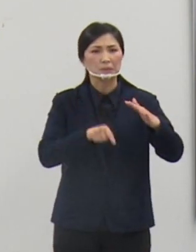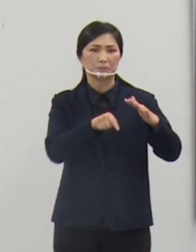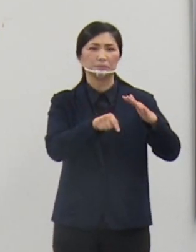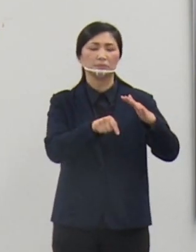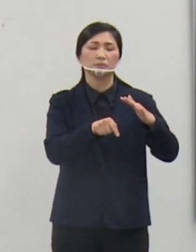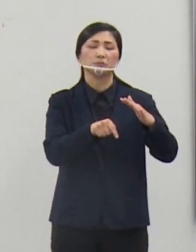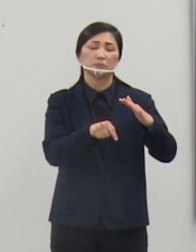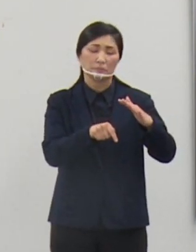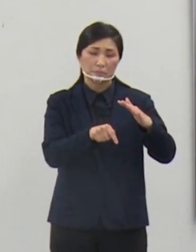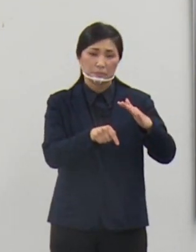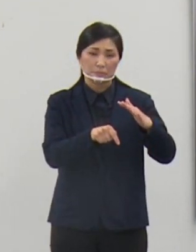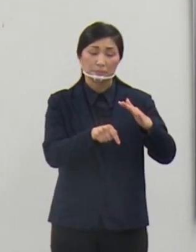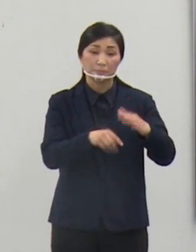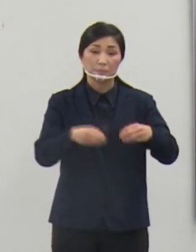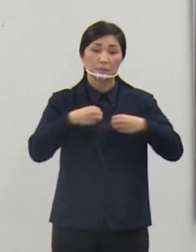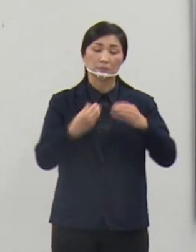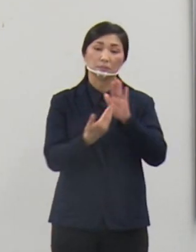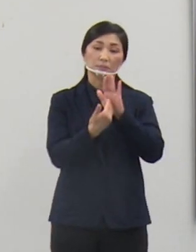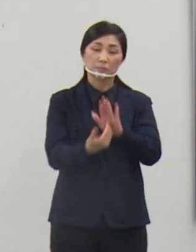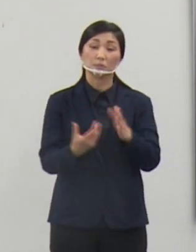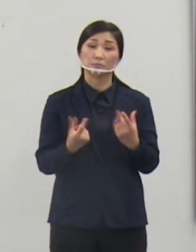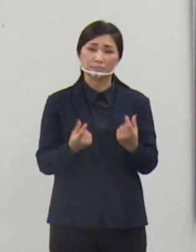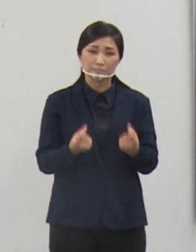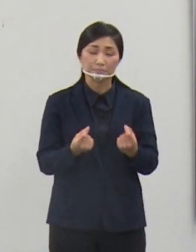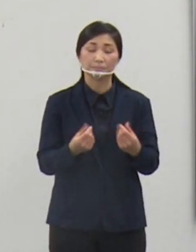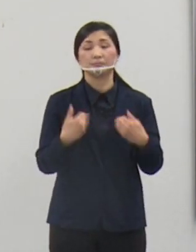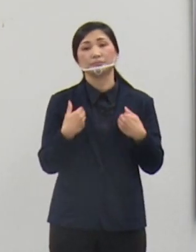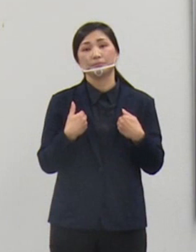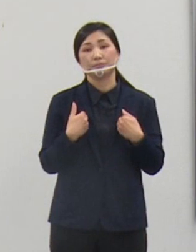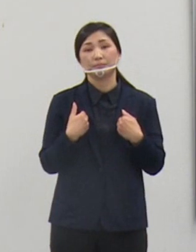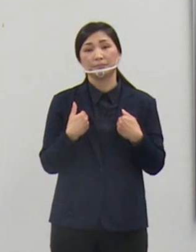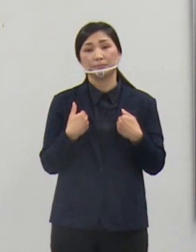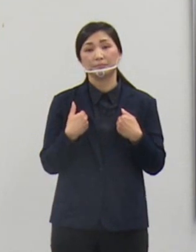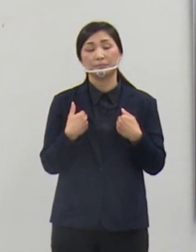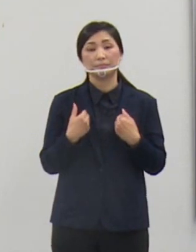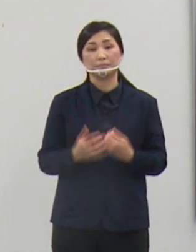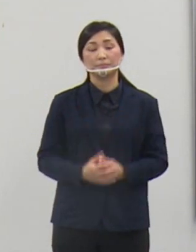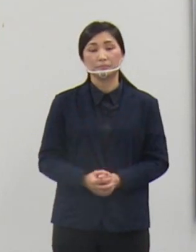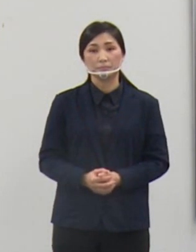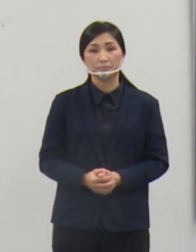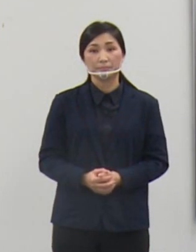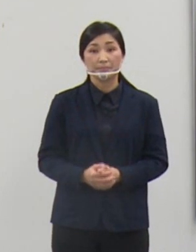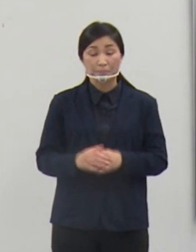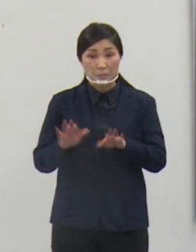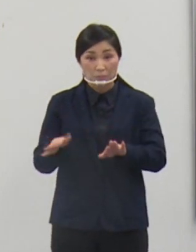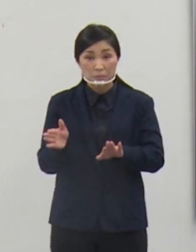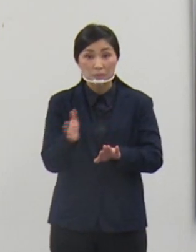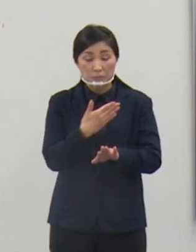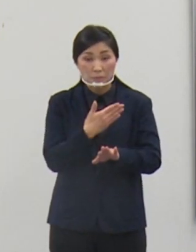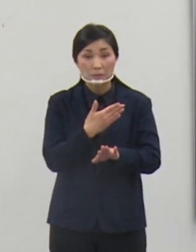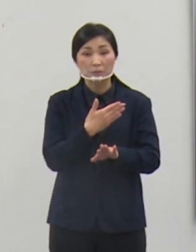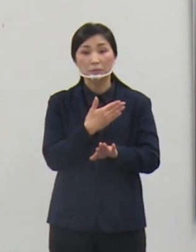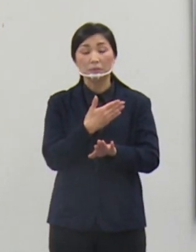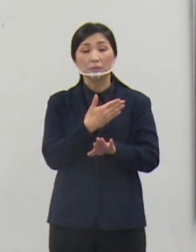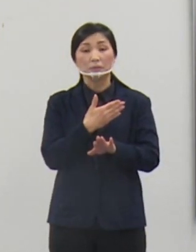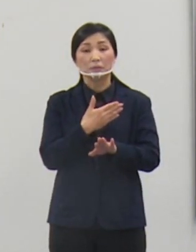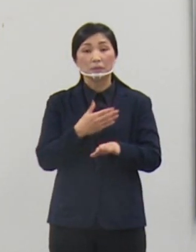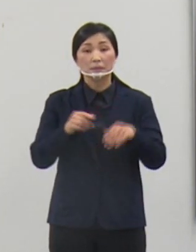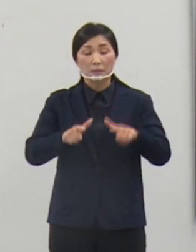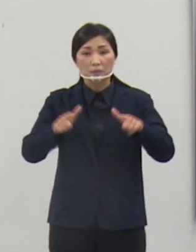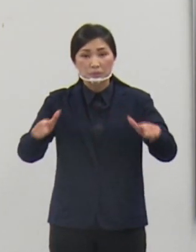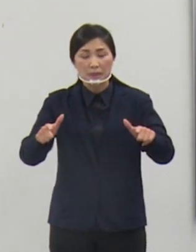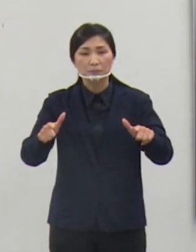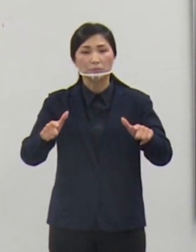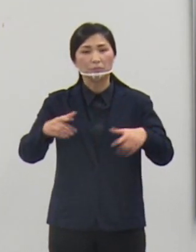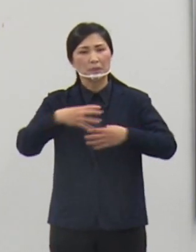続き感染防止の徹底が必要です。このため本日より感染拡大警戒期間から感染防